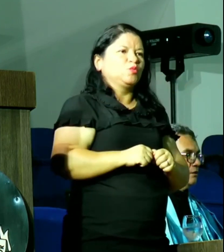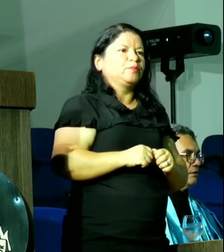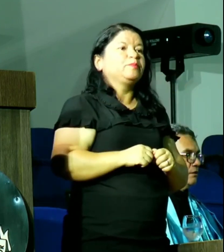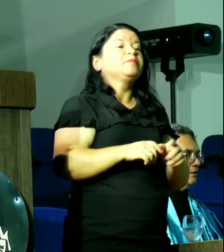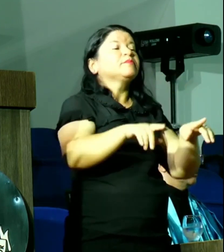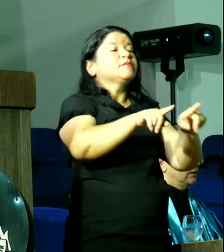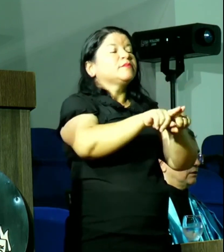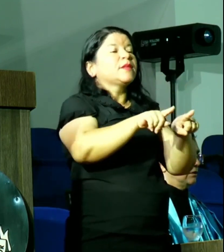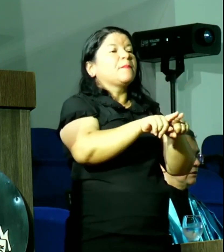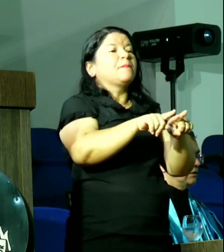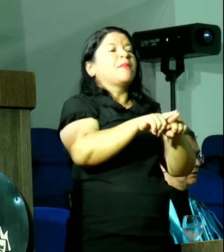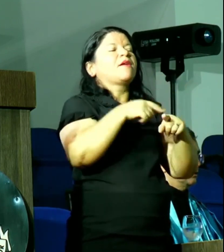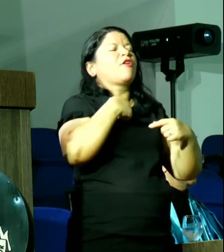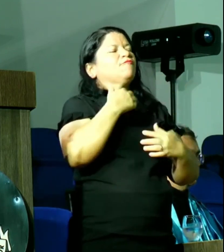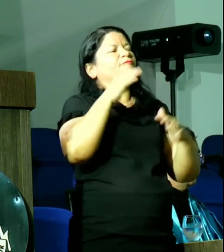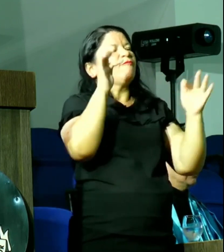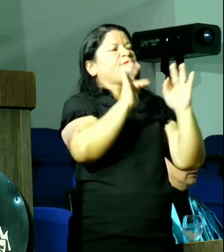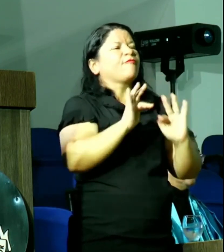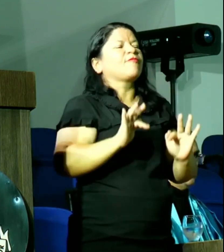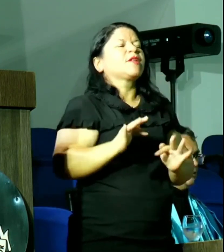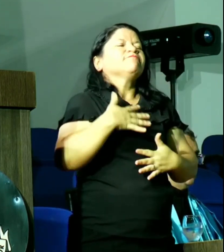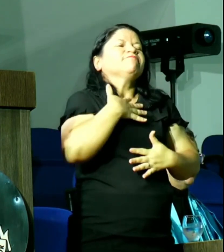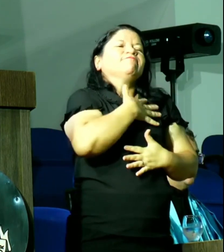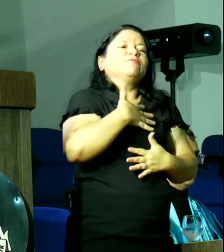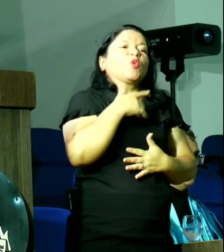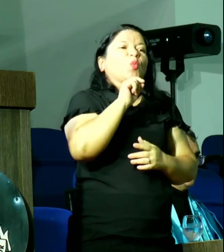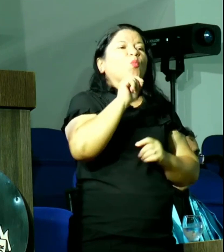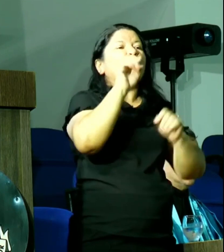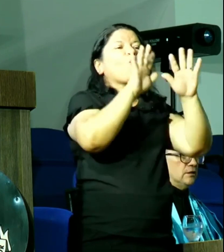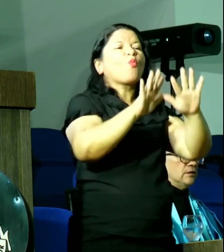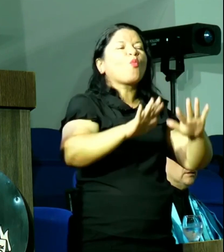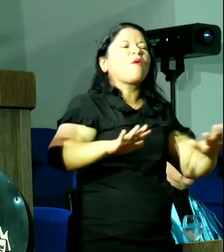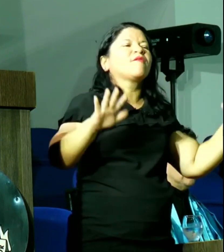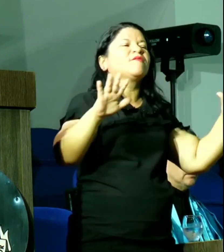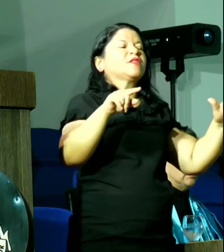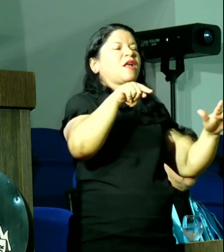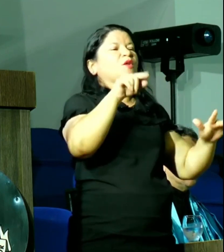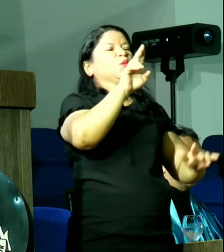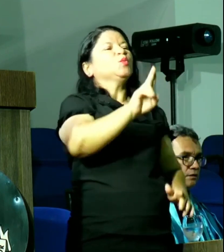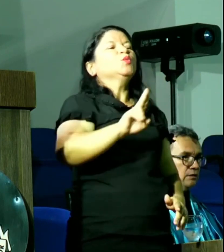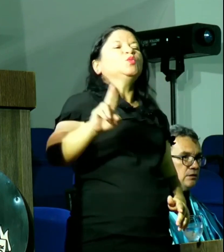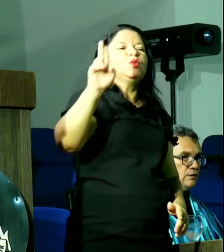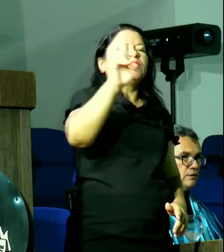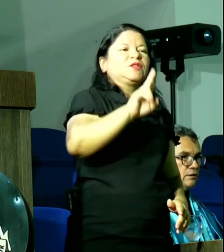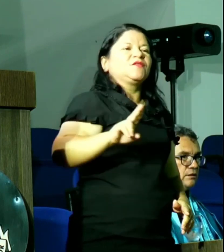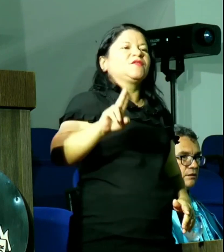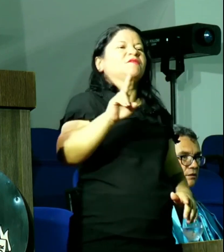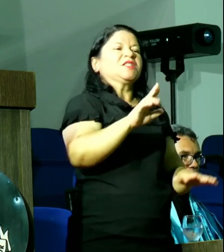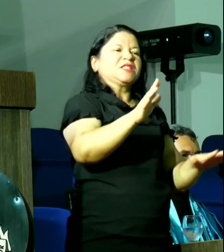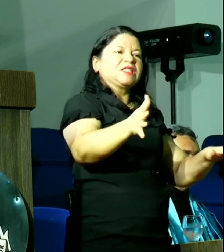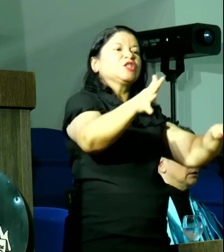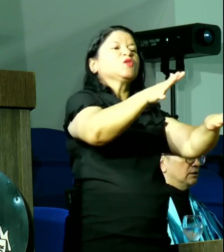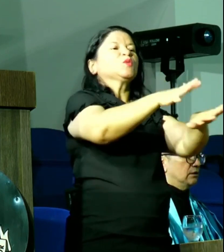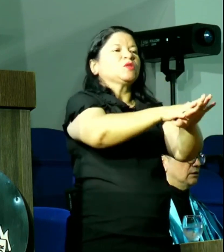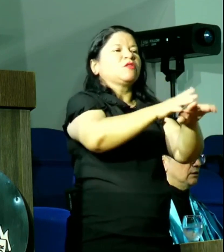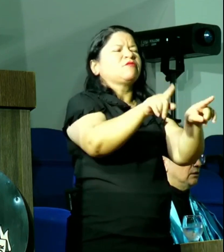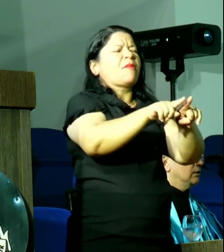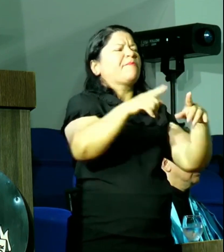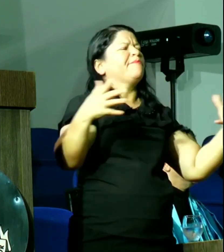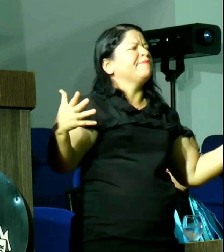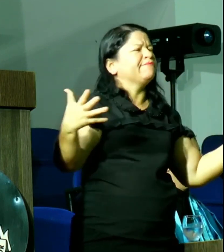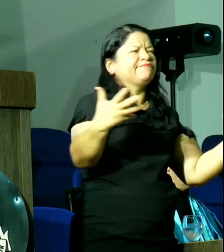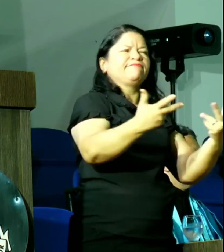Digo com satisfação que a UFC é uma universidade inclusiva e de excelência.